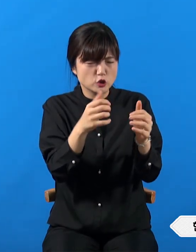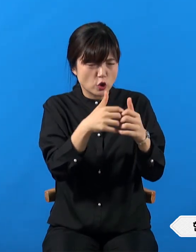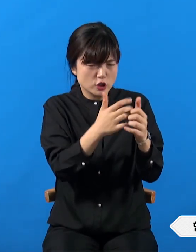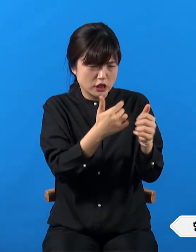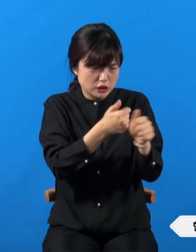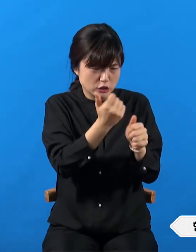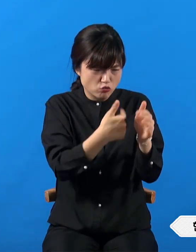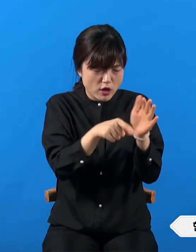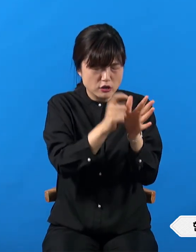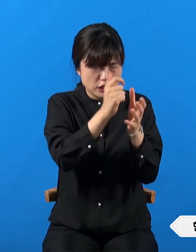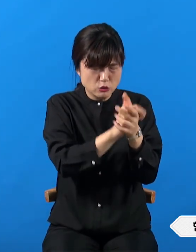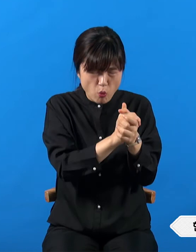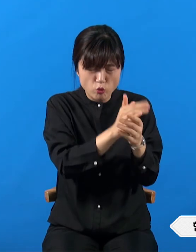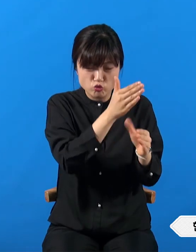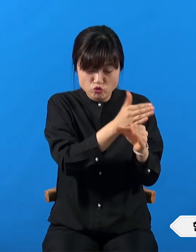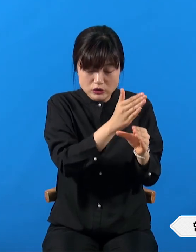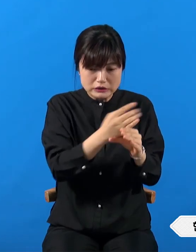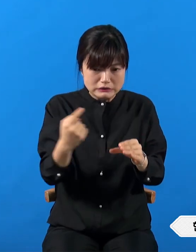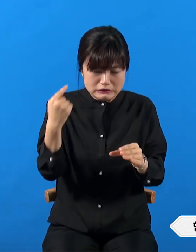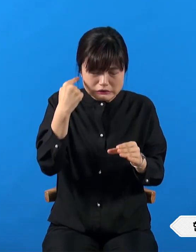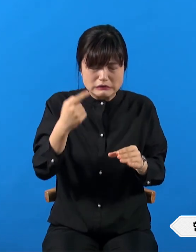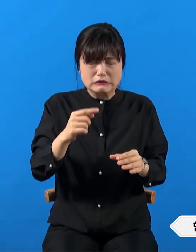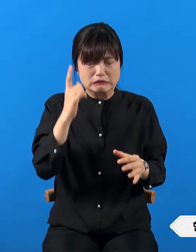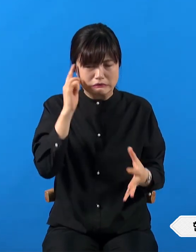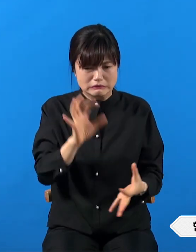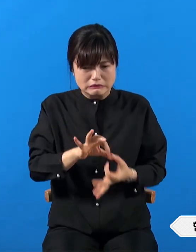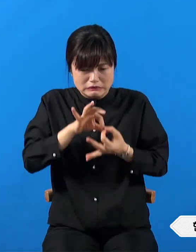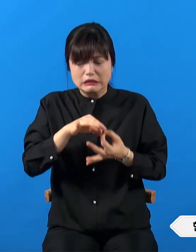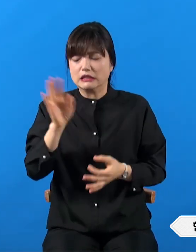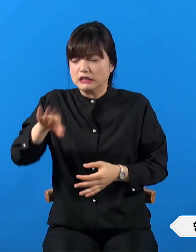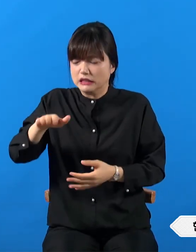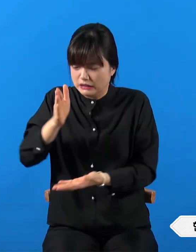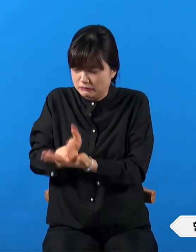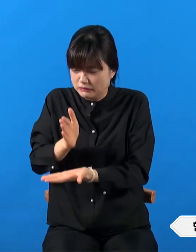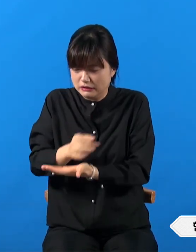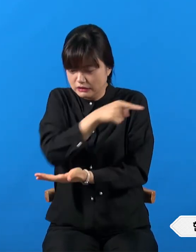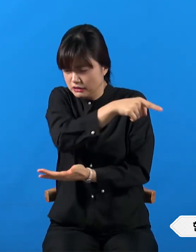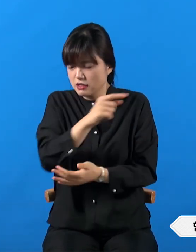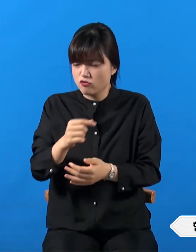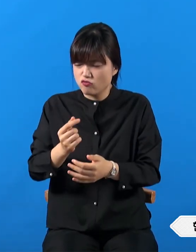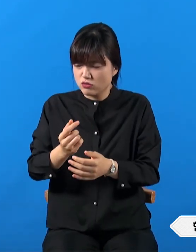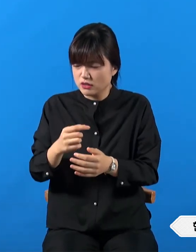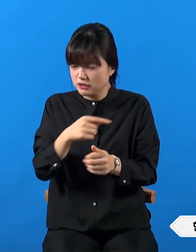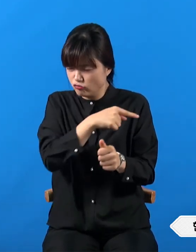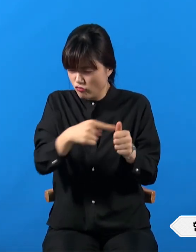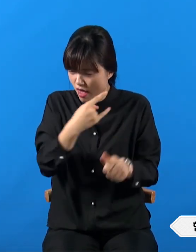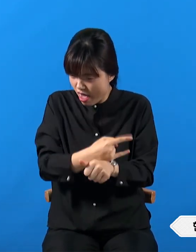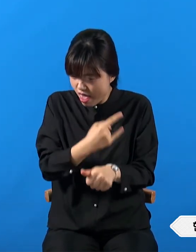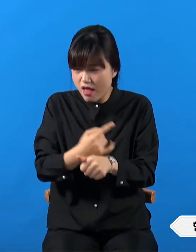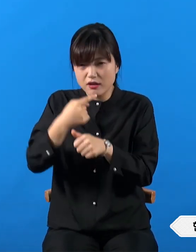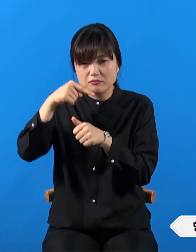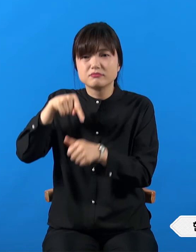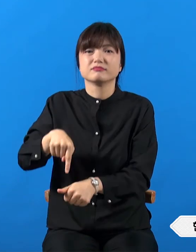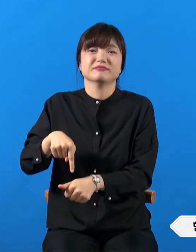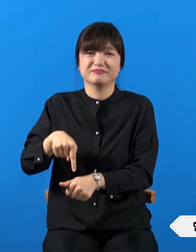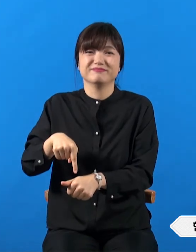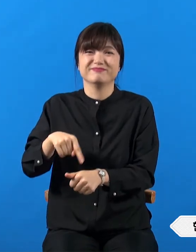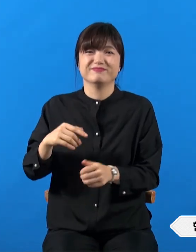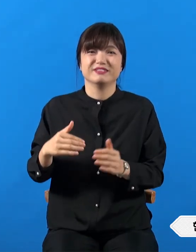때 섬뜩한 생각이 들어서 그래서 그것부터 못하게 하라 그렇게 명령을 내린